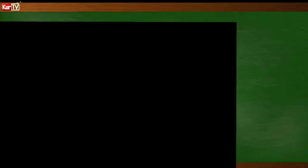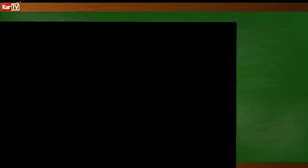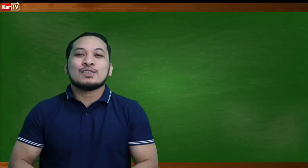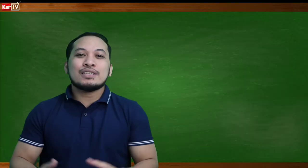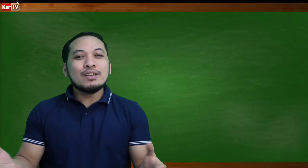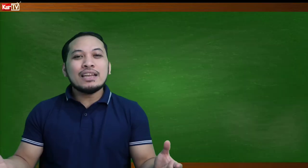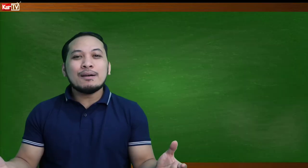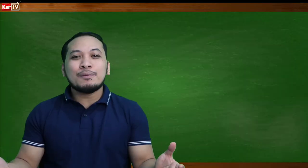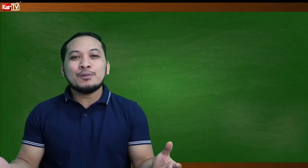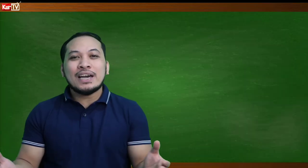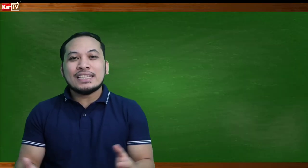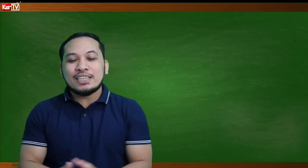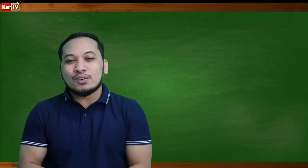So, simulan na nga po natin ito.